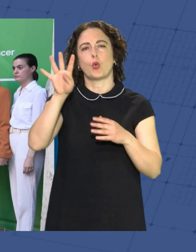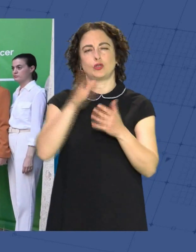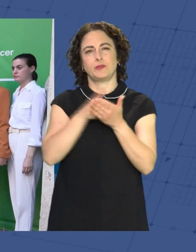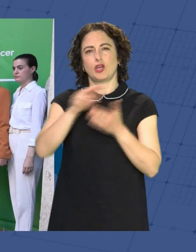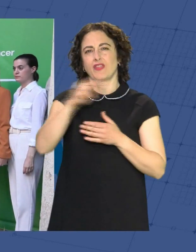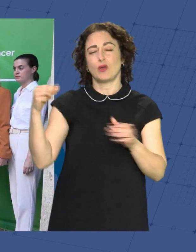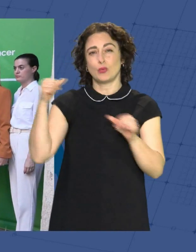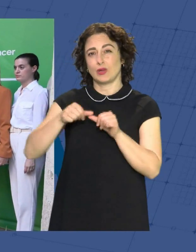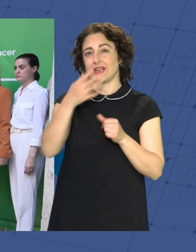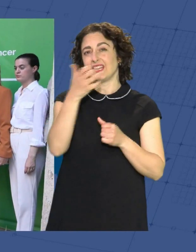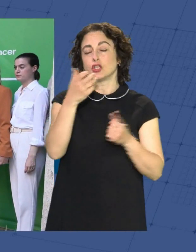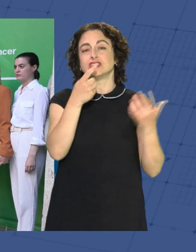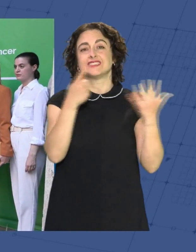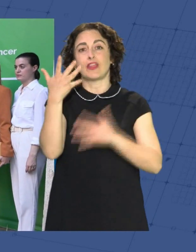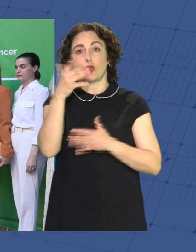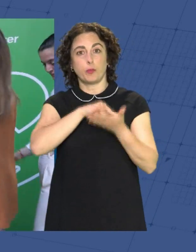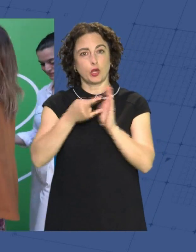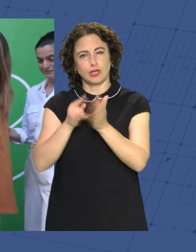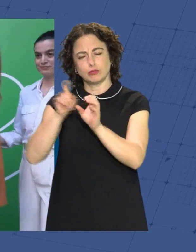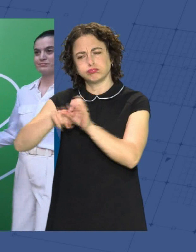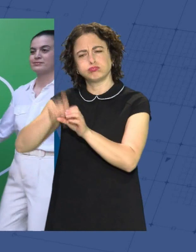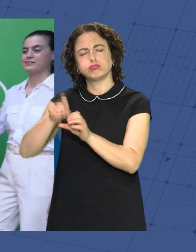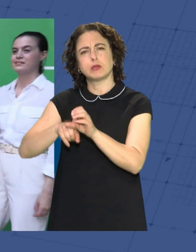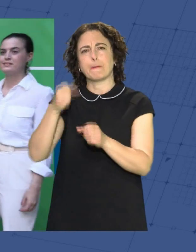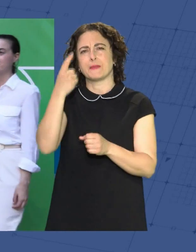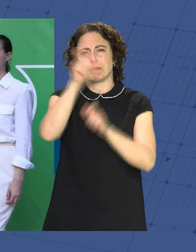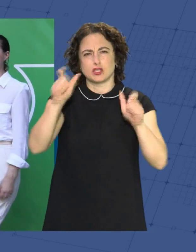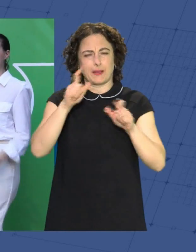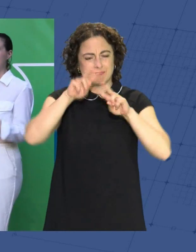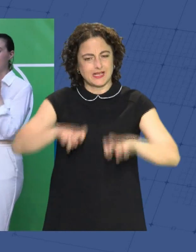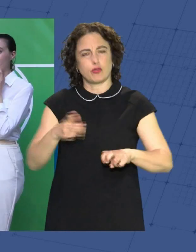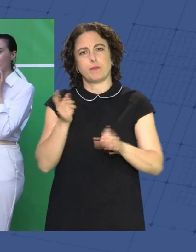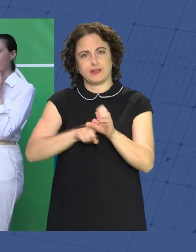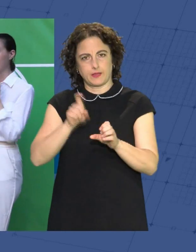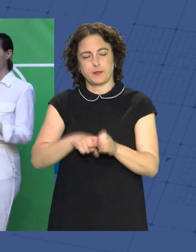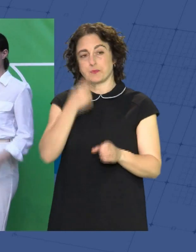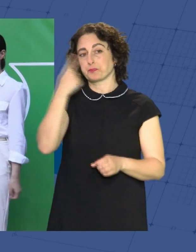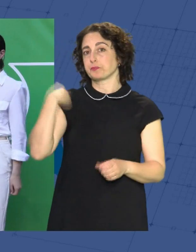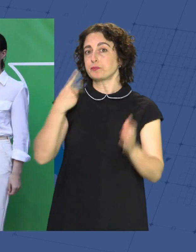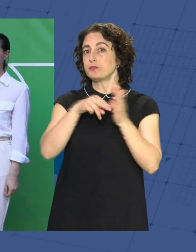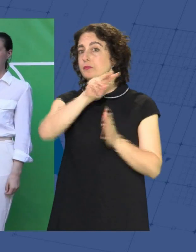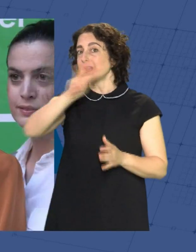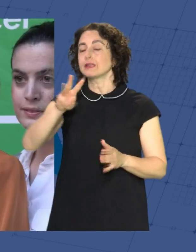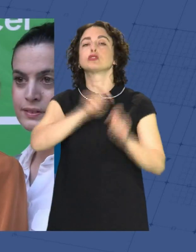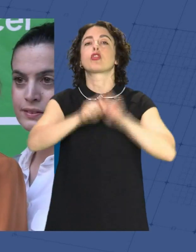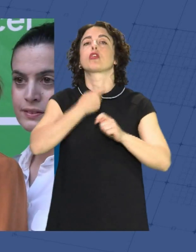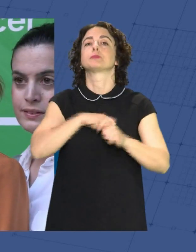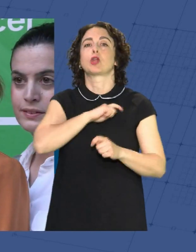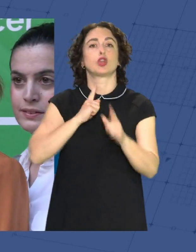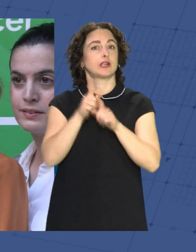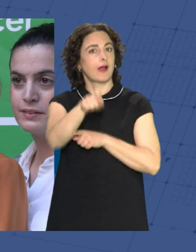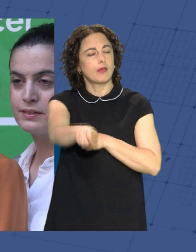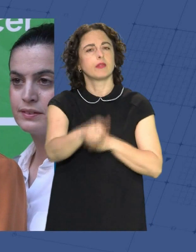en 565 proyectos en los que participan más de mil investigadores. Durante el pasado año 2023 la Asociación Española contra el Cáncer